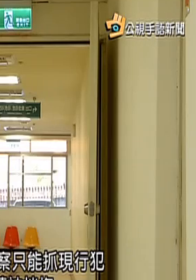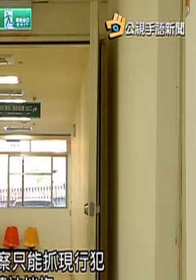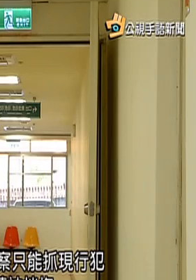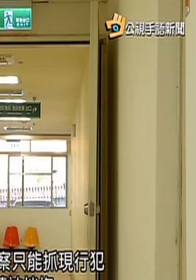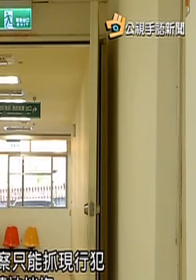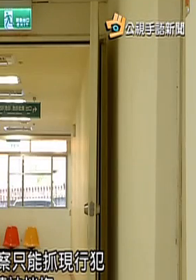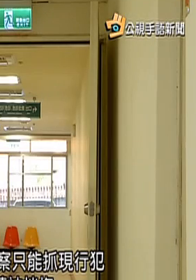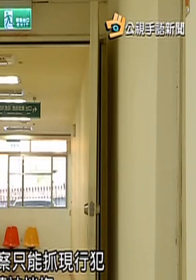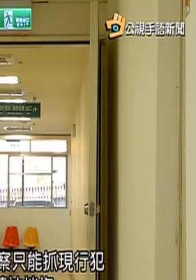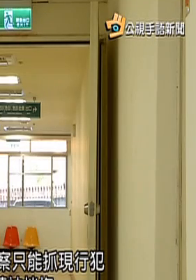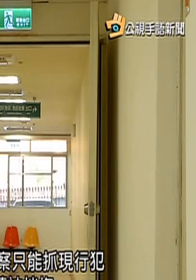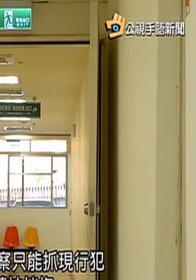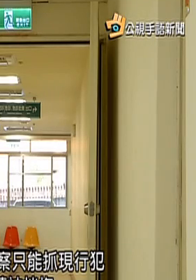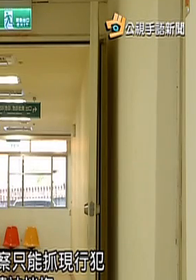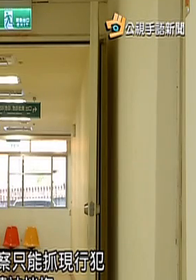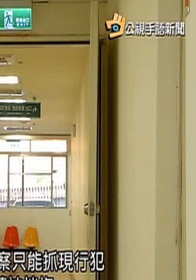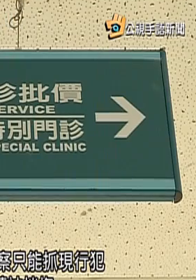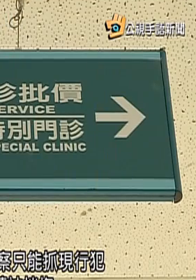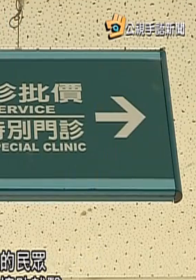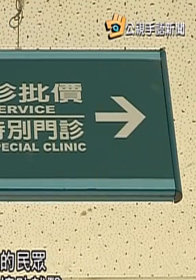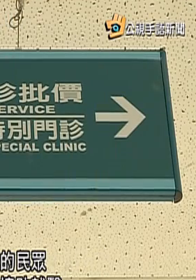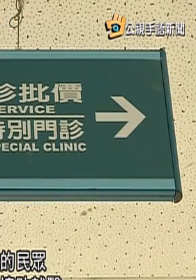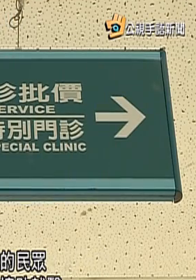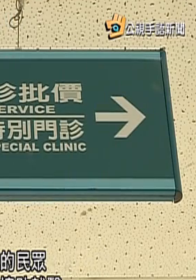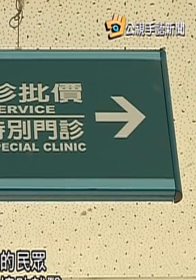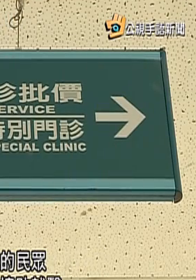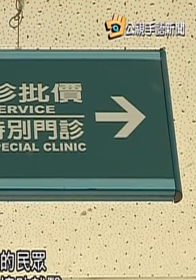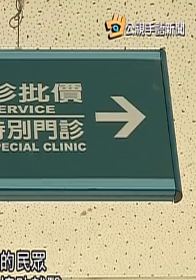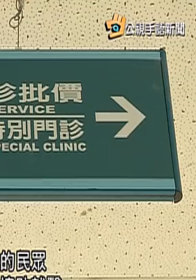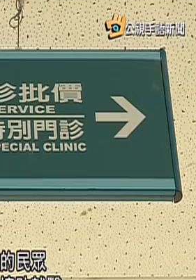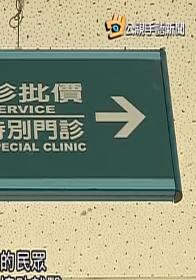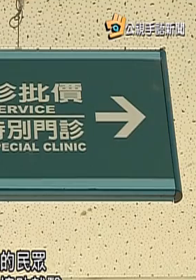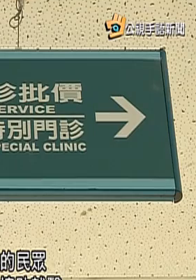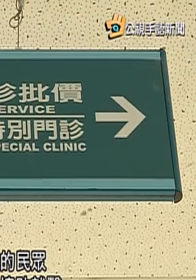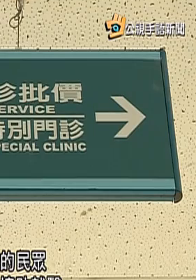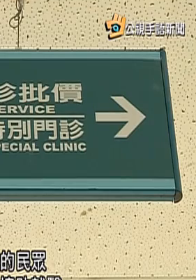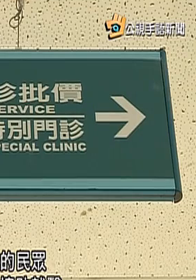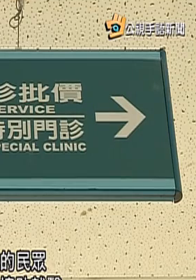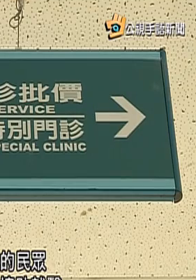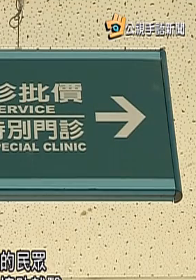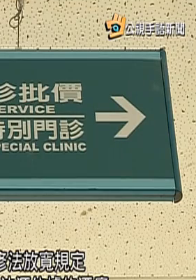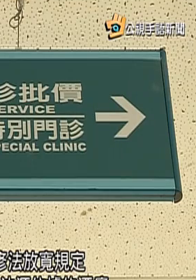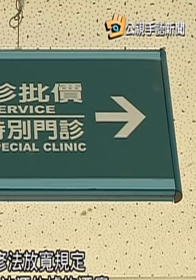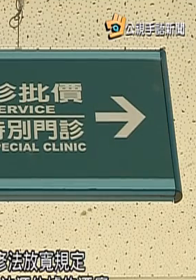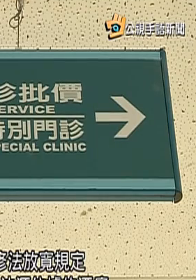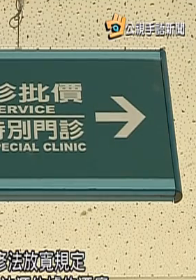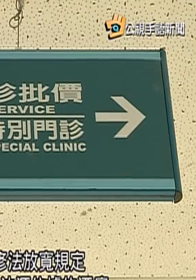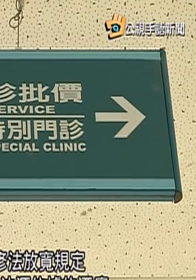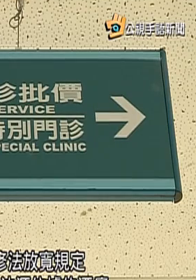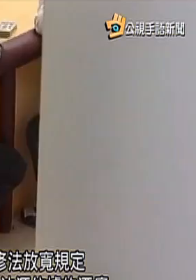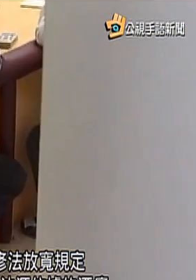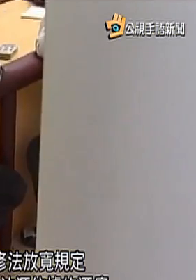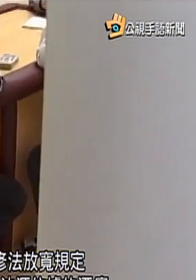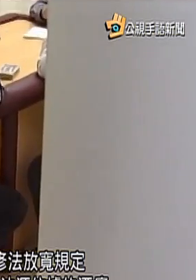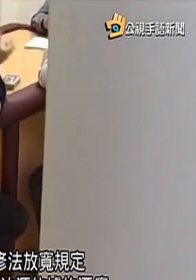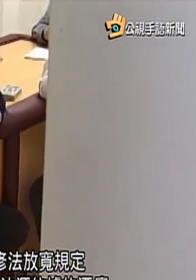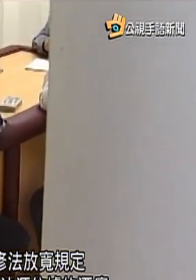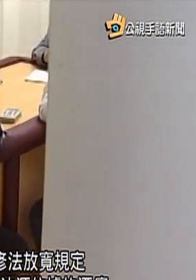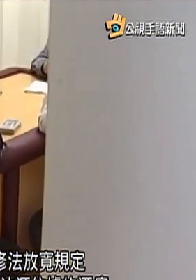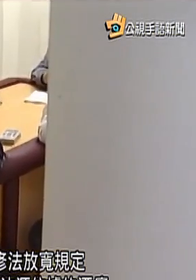犯，即使看到精神恍惚、精神怪异的民众也无法主动协助就医。卫福部将计划修法放宽规定，并考虑把过去